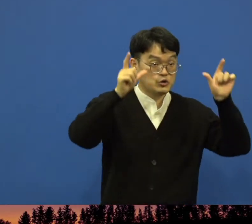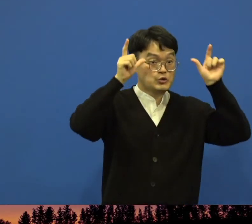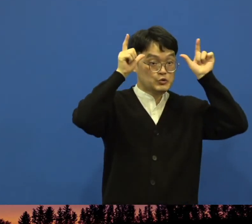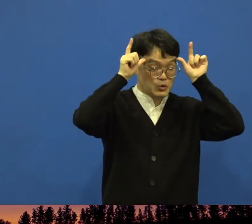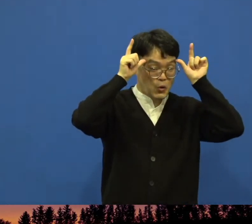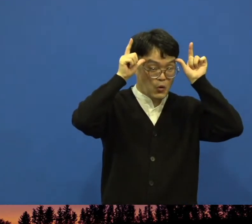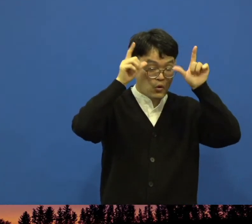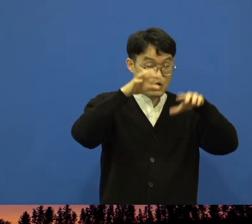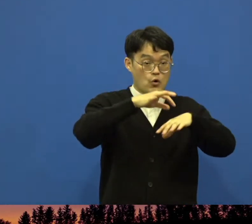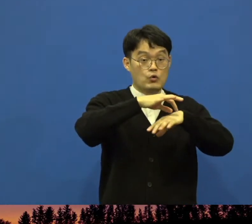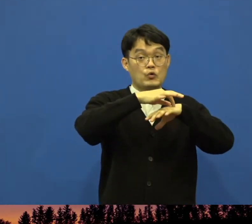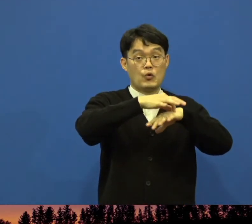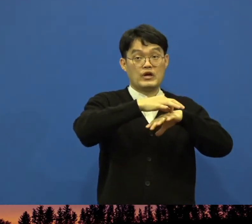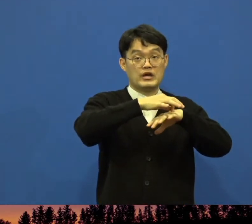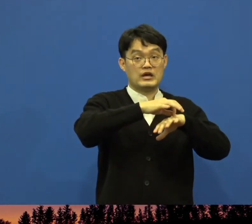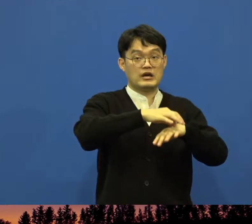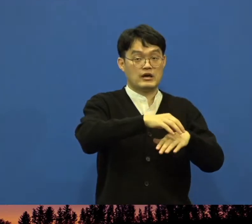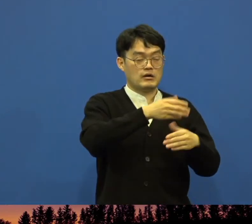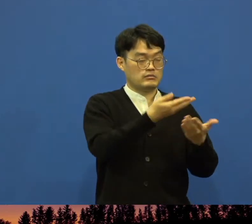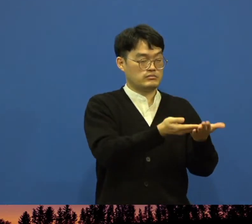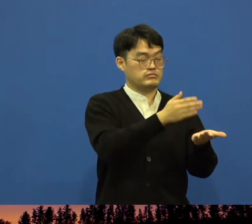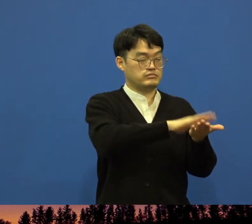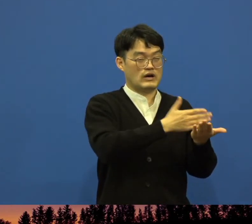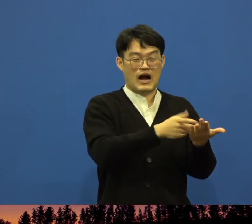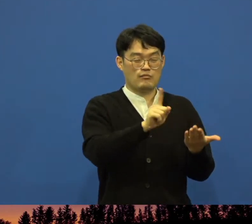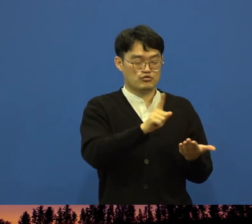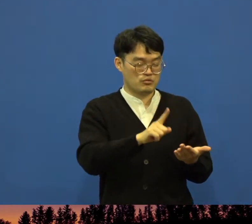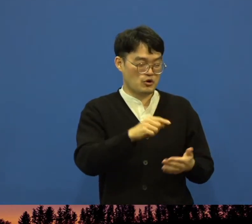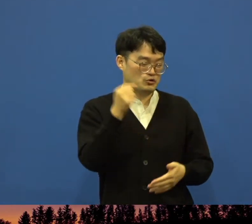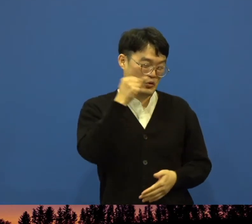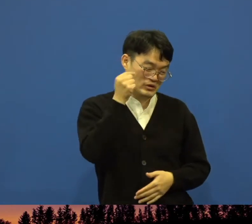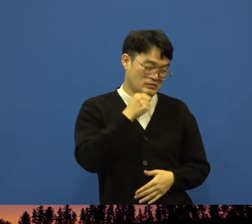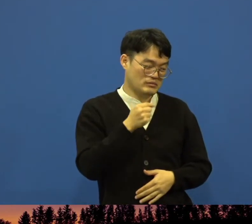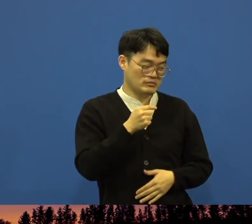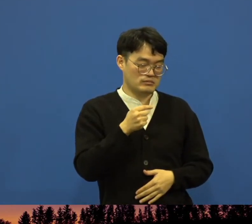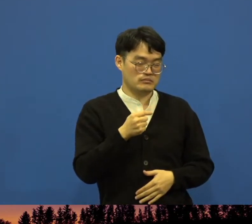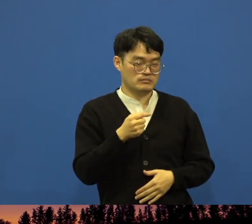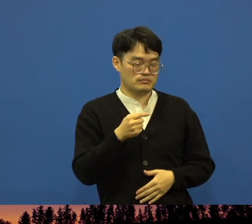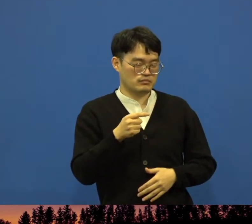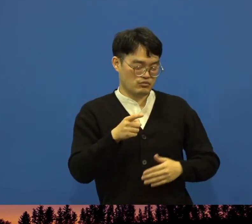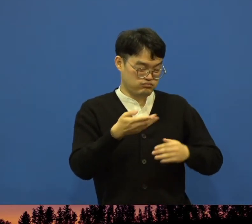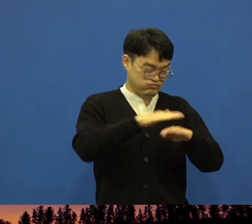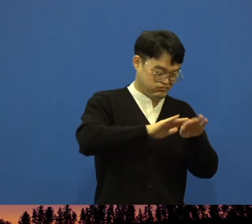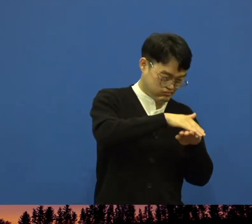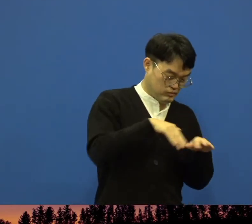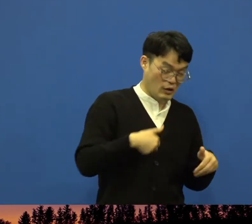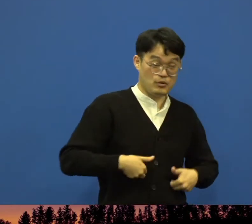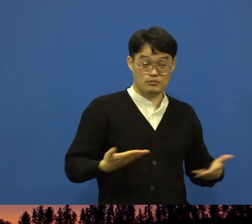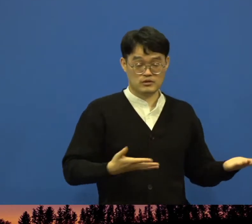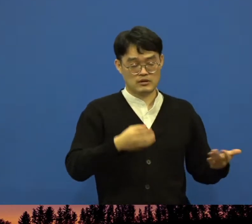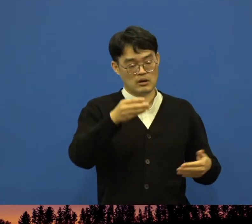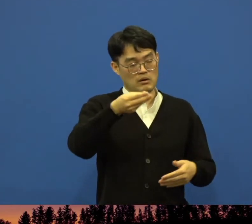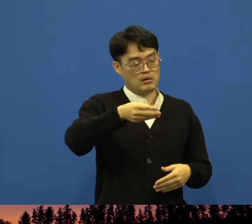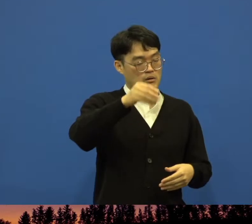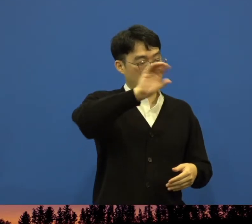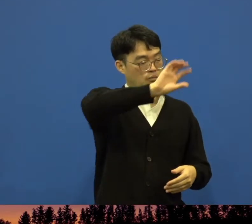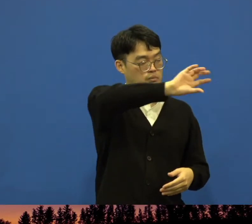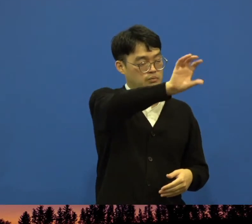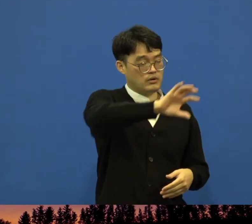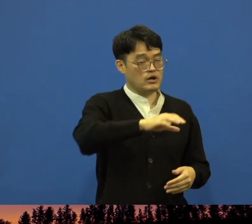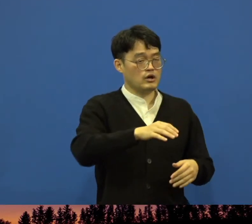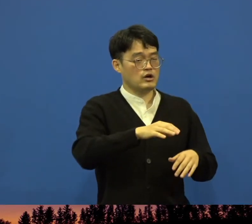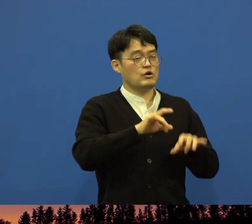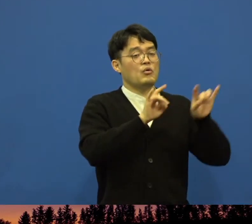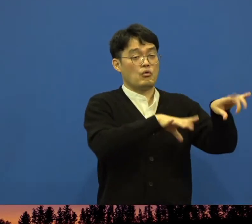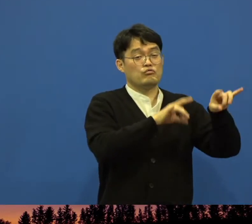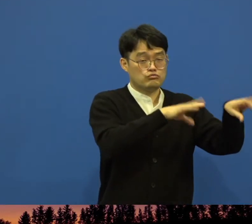구워 먹는 거예요. 그냥 바베큐 했고 아무 양념 그런 거 없어. 그냥 소금 해가지고 간단하게 뭐 우리처럼